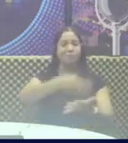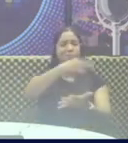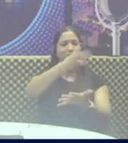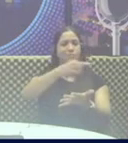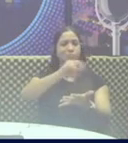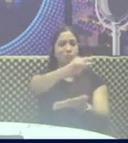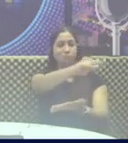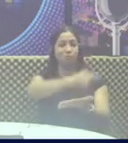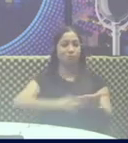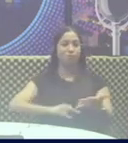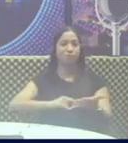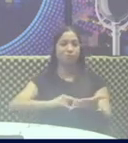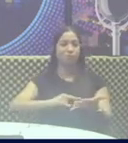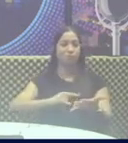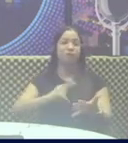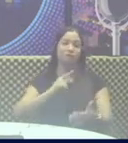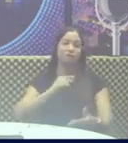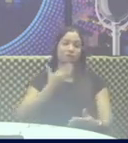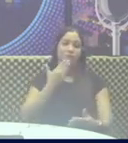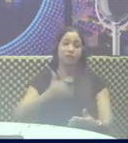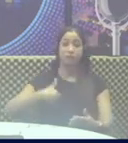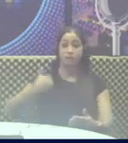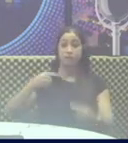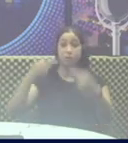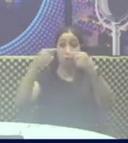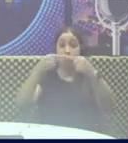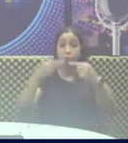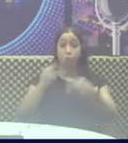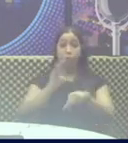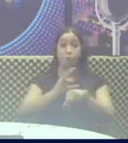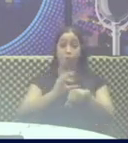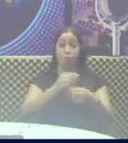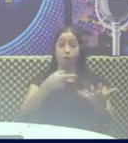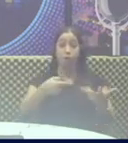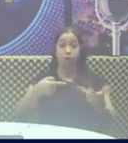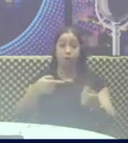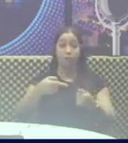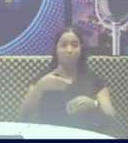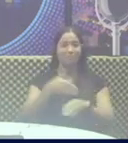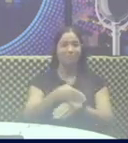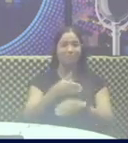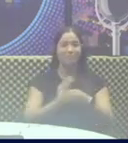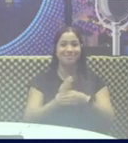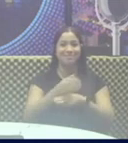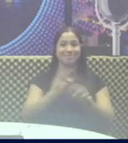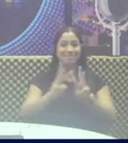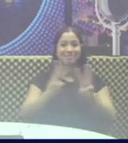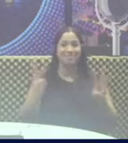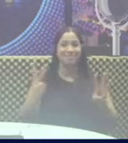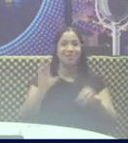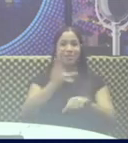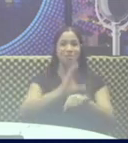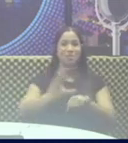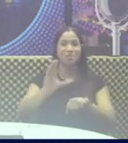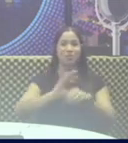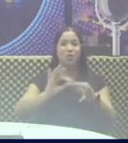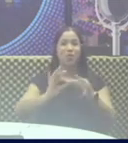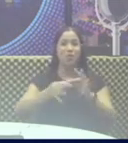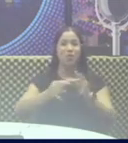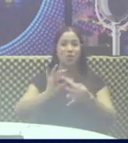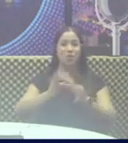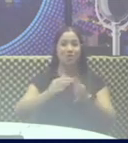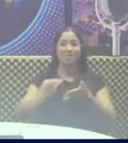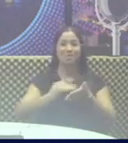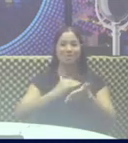o formulário considerando o requisito de idade para cada curso. Participe acessando a página de cursos e oficinas